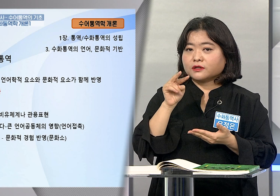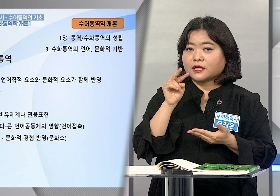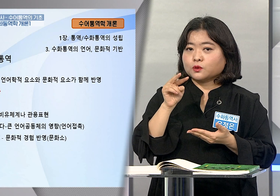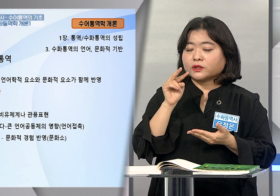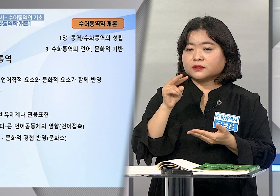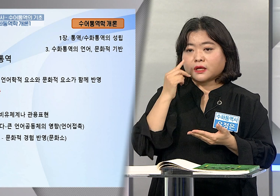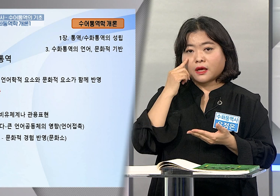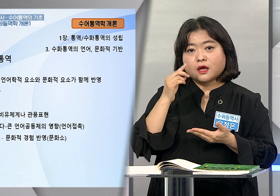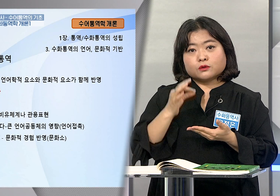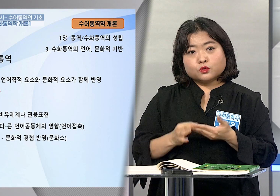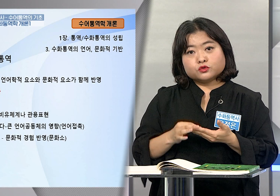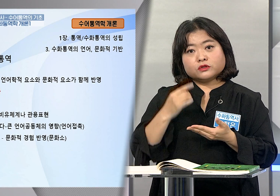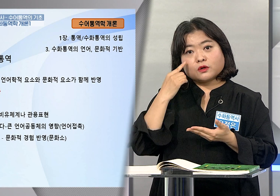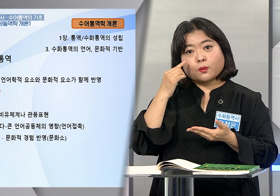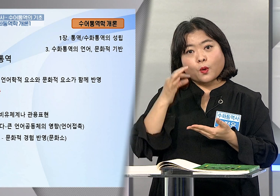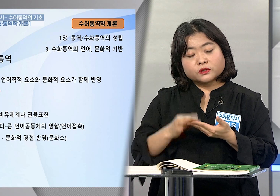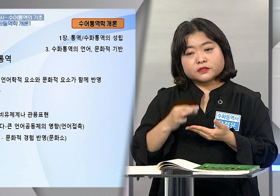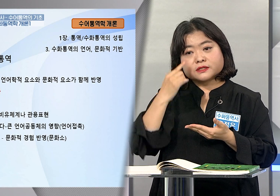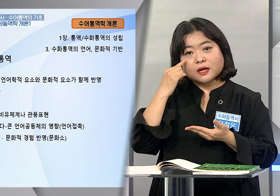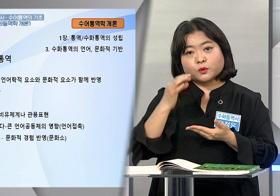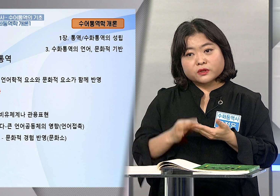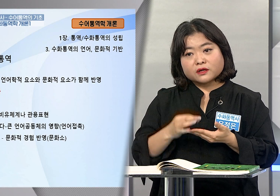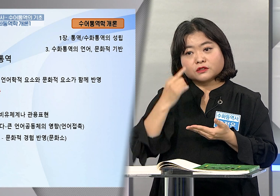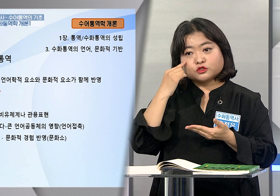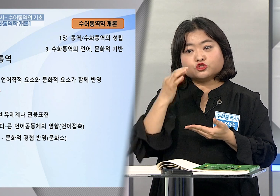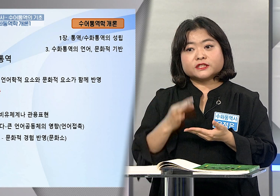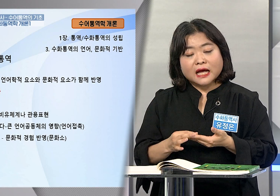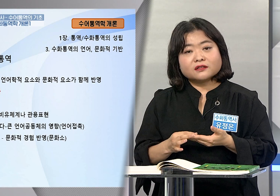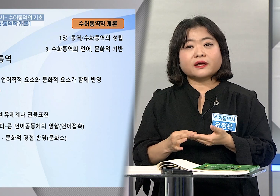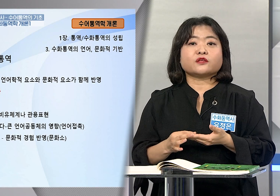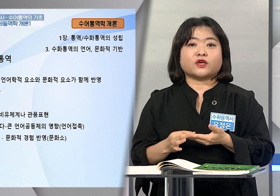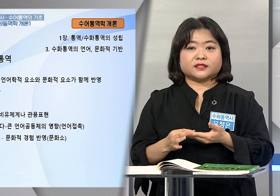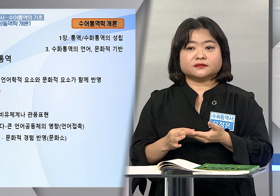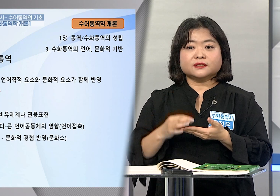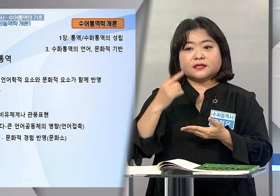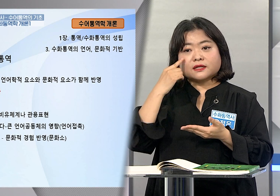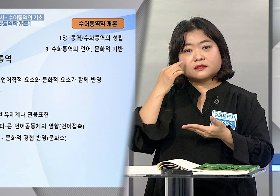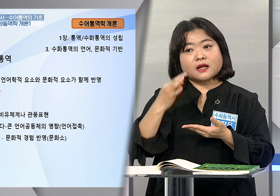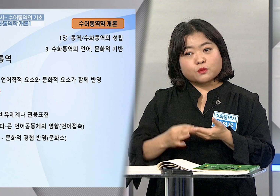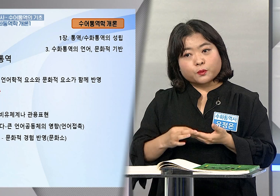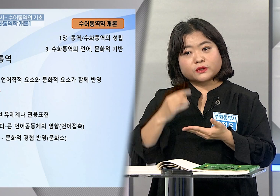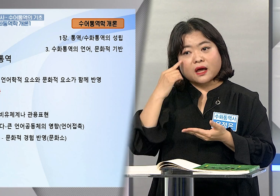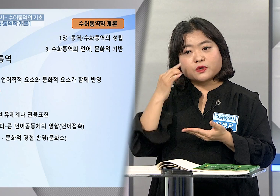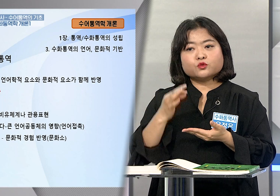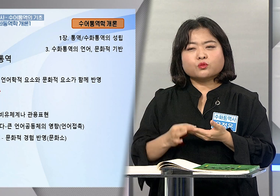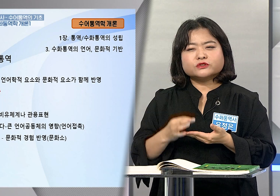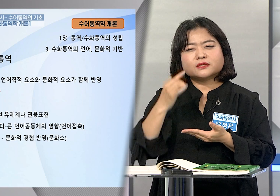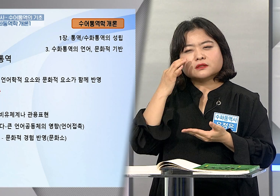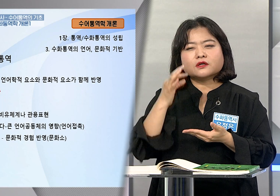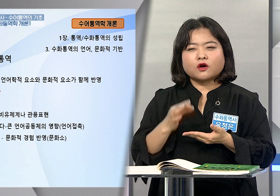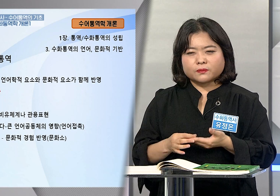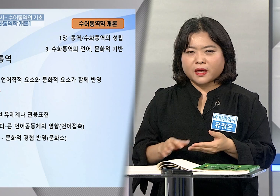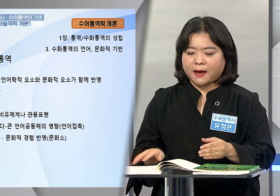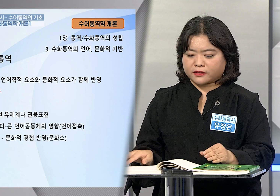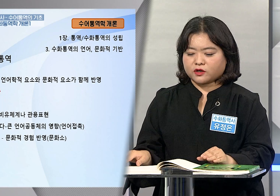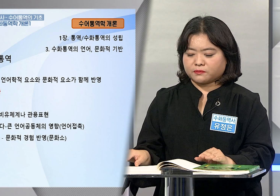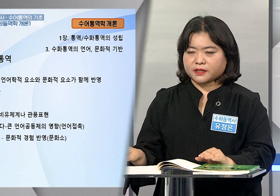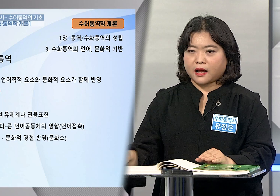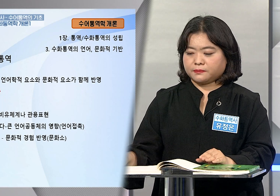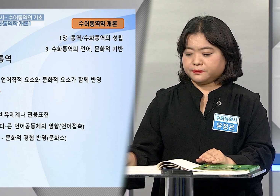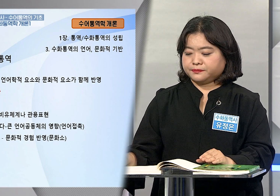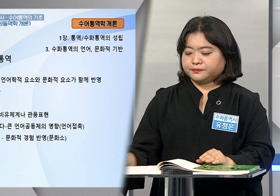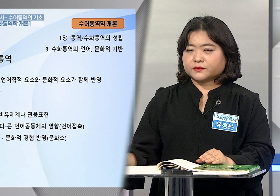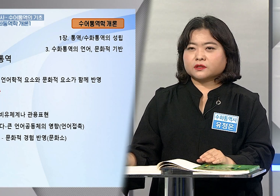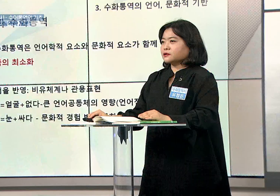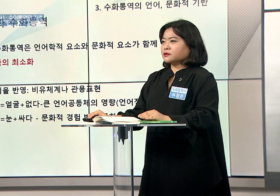문화가 뛰어난 농인들의 눈으로 보는 것이 잘못되는 것은 눈이 쌍게 되는, 그래서 잘못 보다 하면 농문화적 경험의